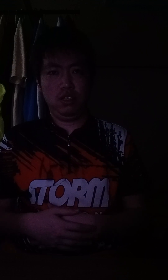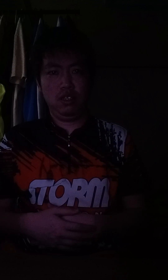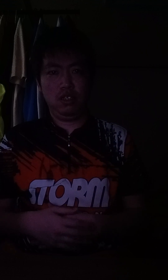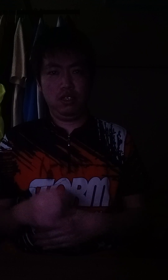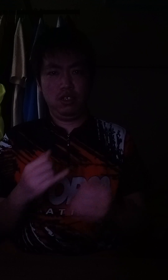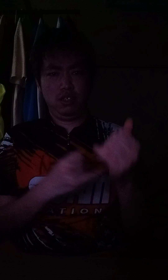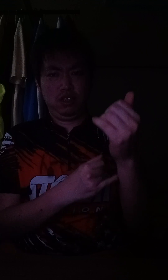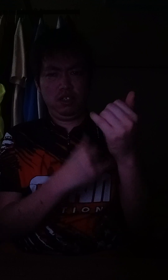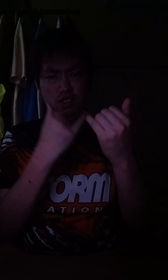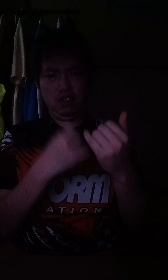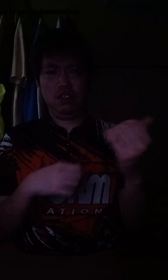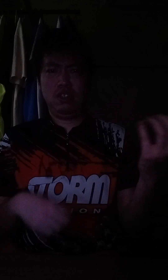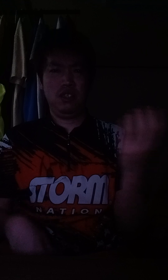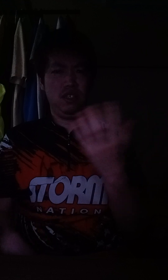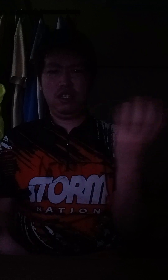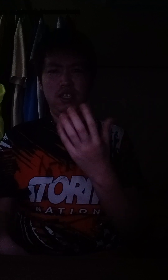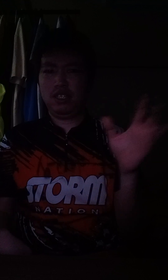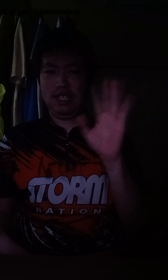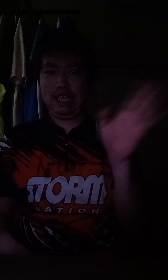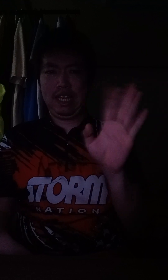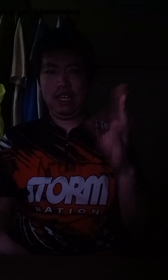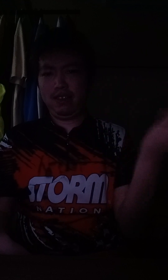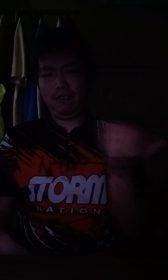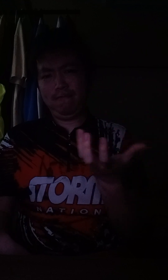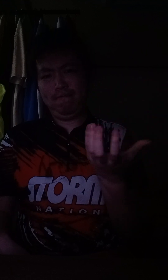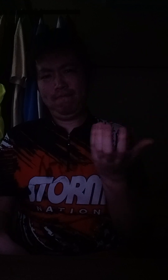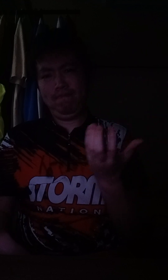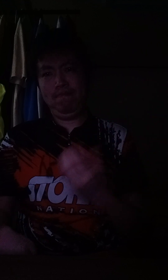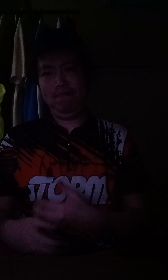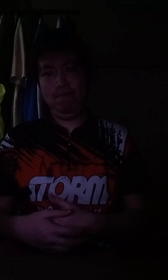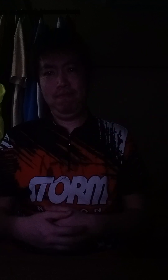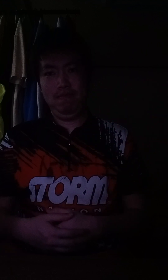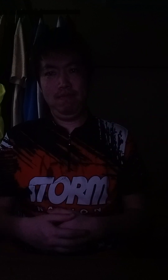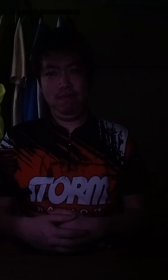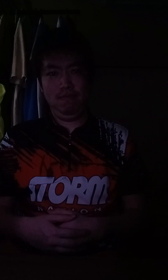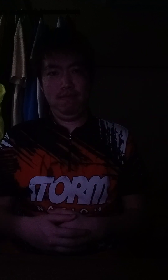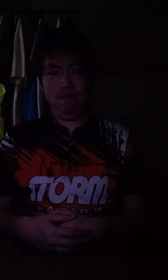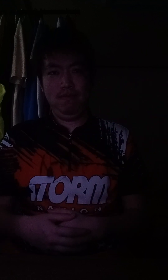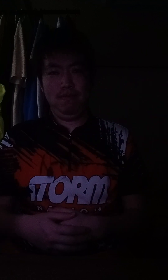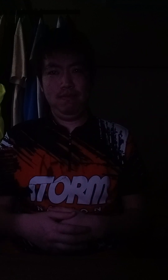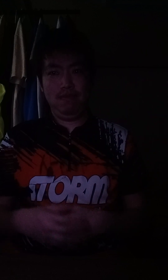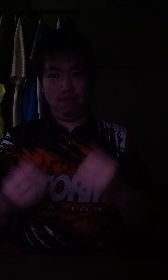많이 맞아보니까 안 아파요. 고치체라.